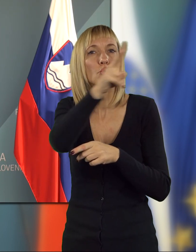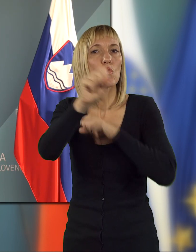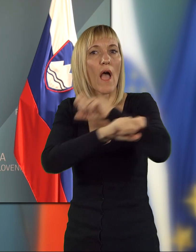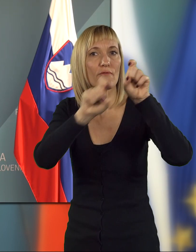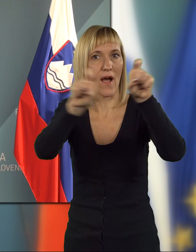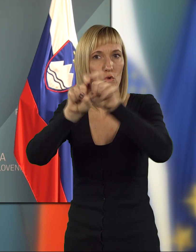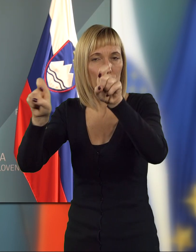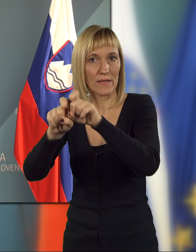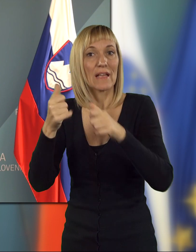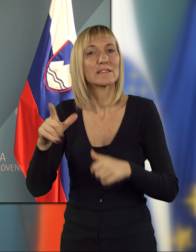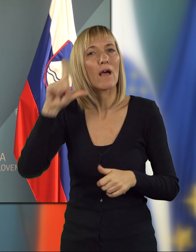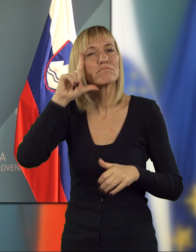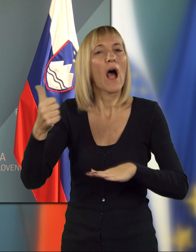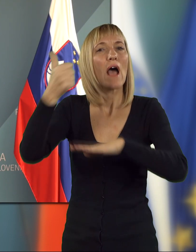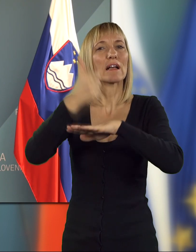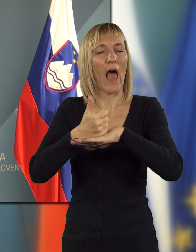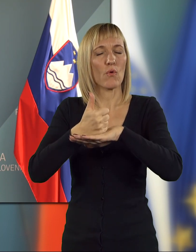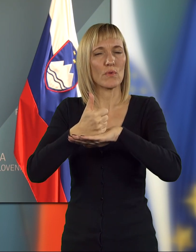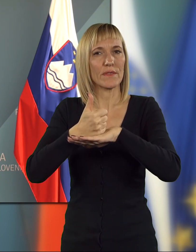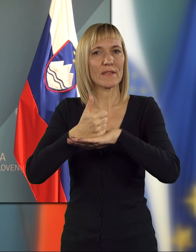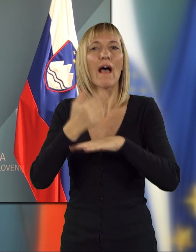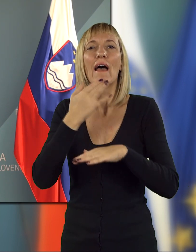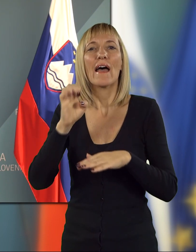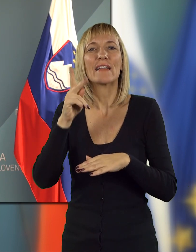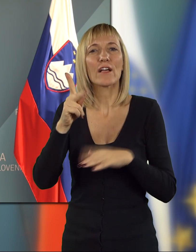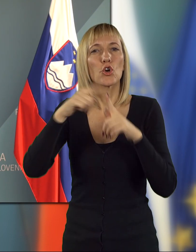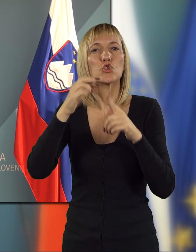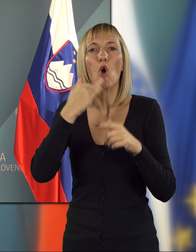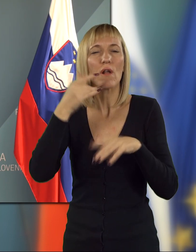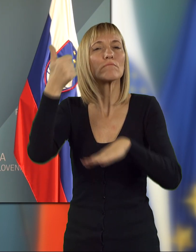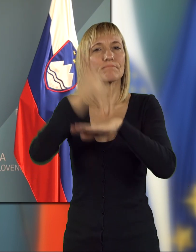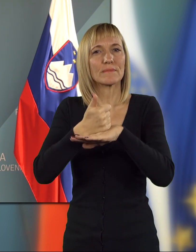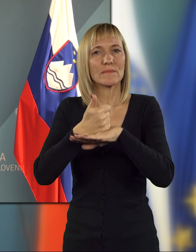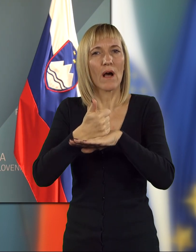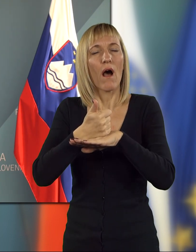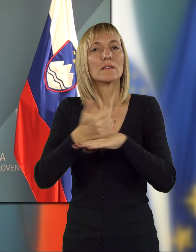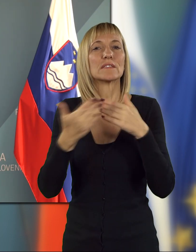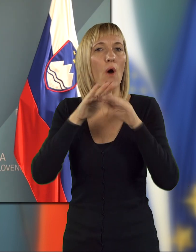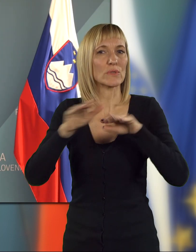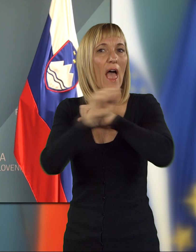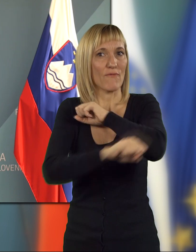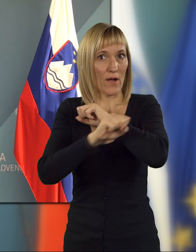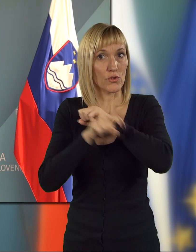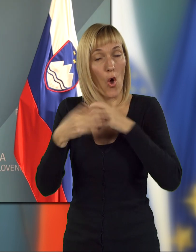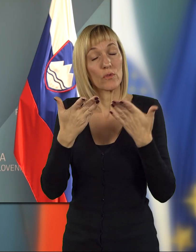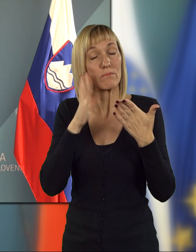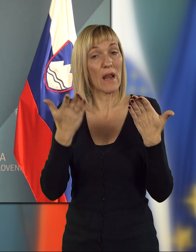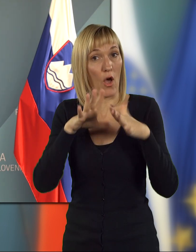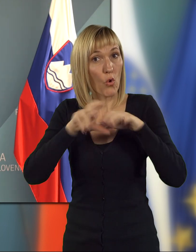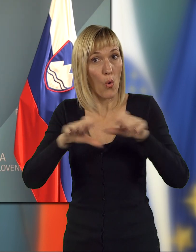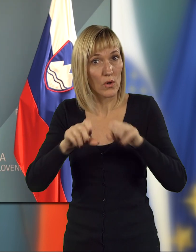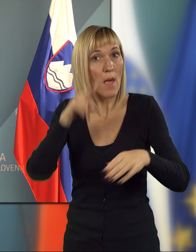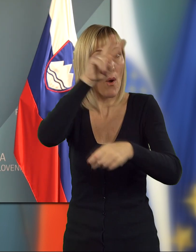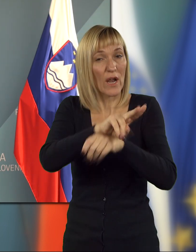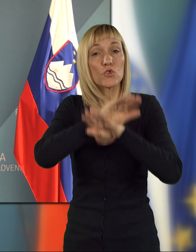fakultete pogledati. Zdaj rektor napoveduje, da če bi bilo tudi ostale fakultete revidirali glede tega, pa me